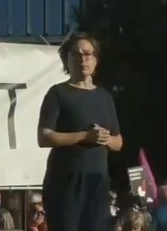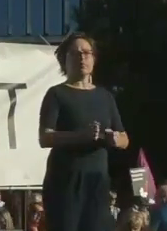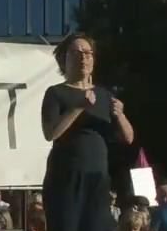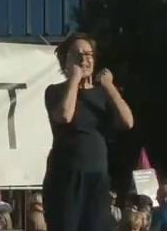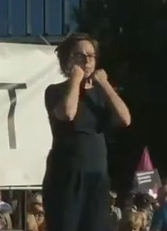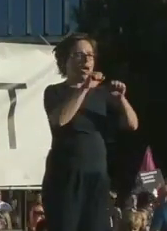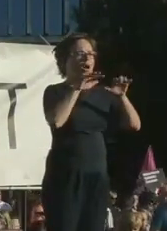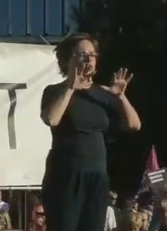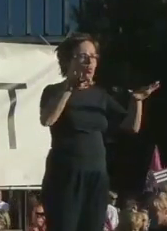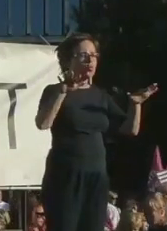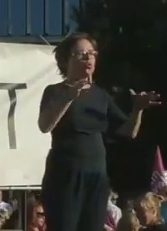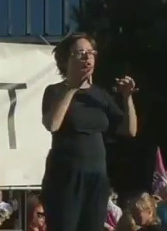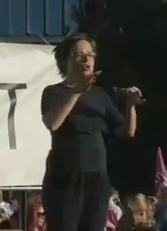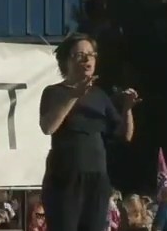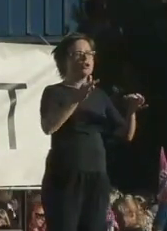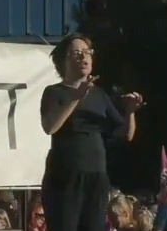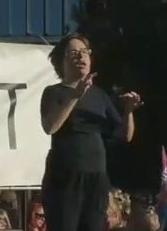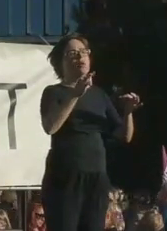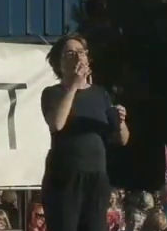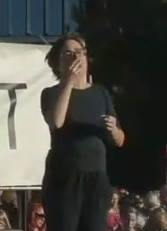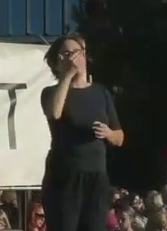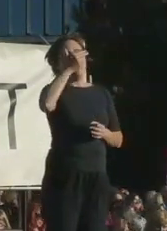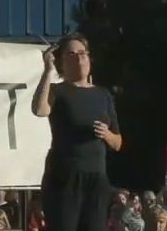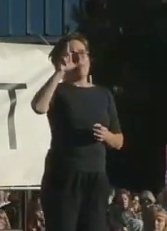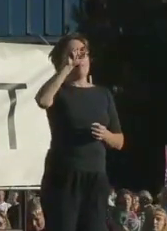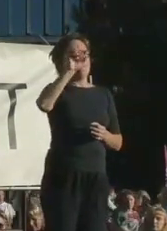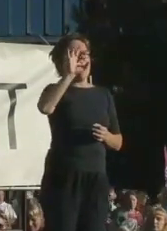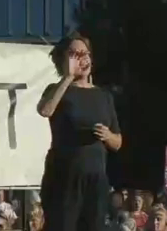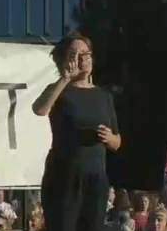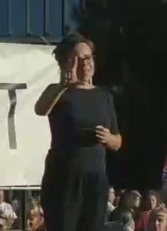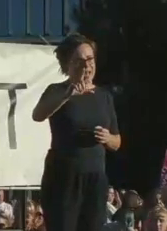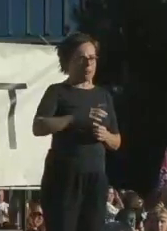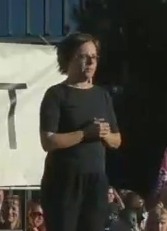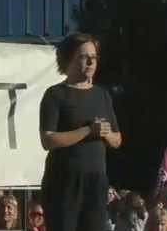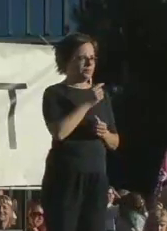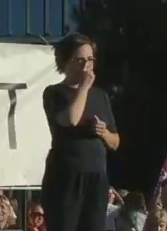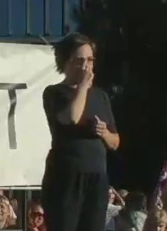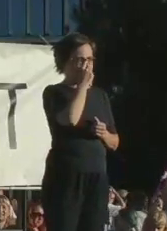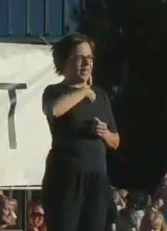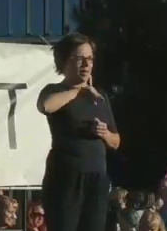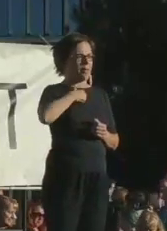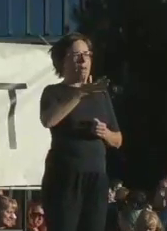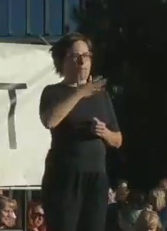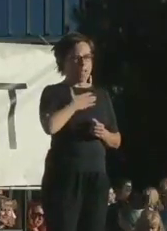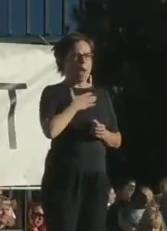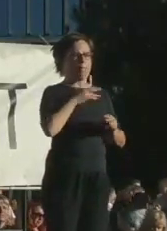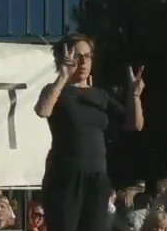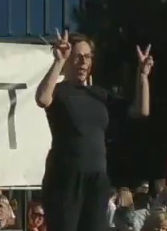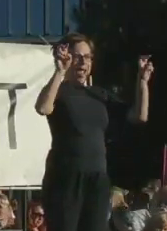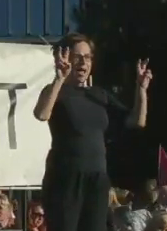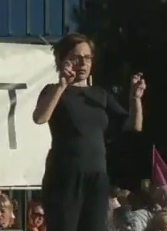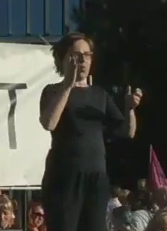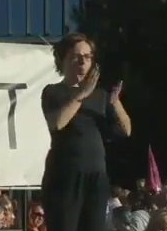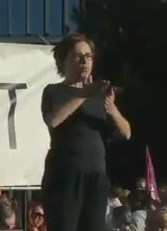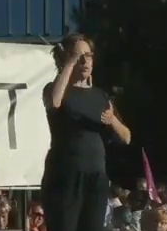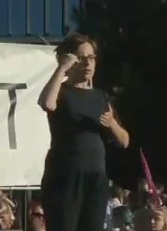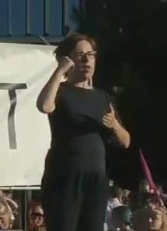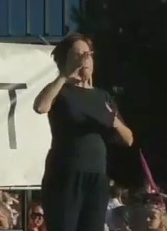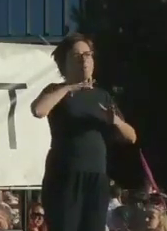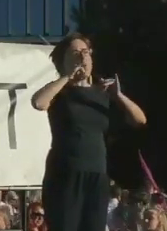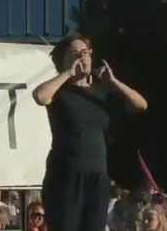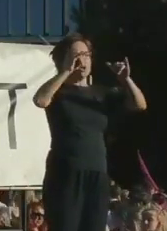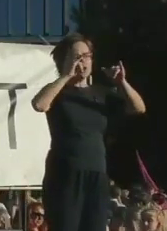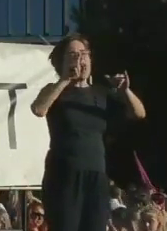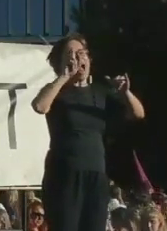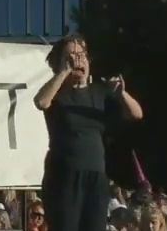Bardzo dużo dzisiaj mówimy o PSL-u i mamy takie hasło, które już kiedyś skandowałyśmy, tylko